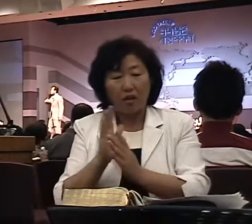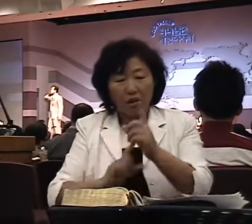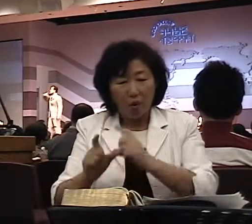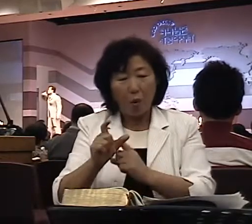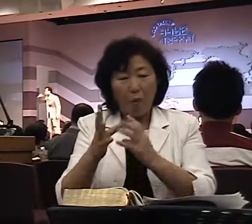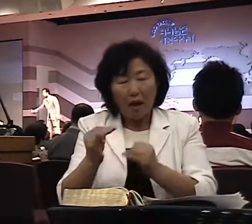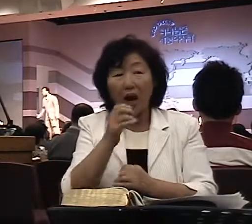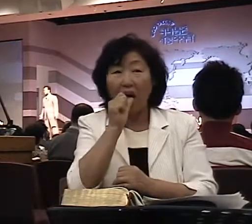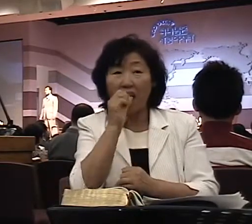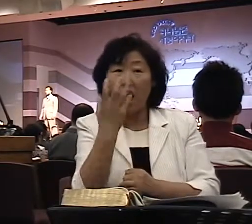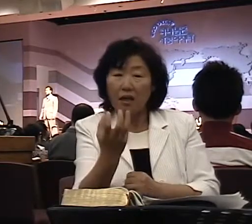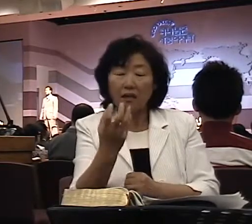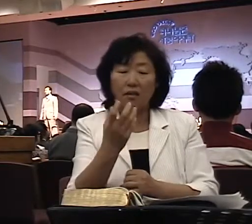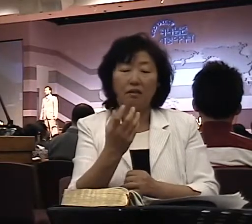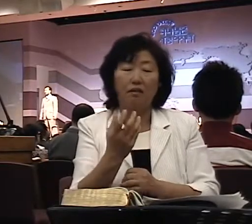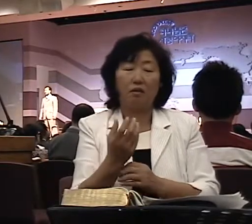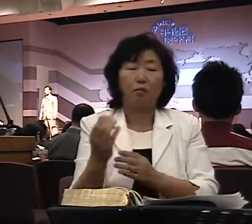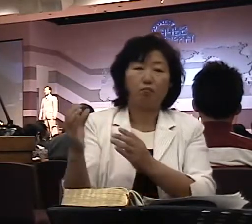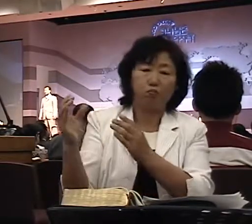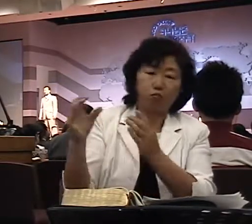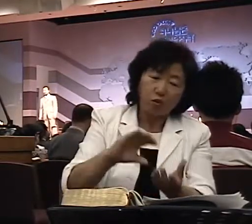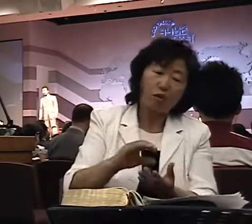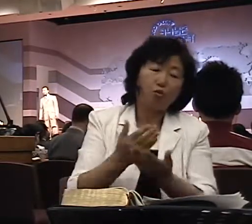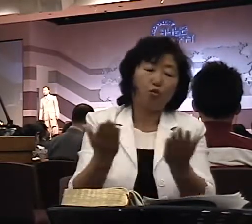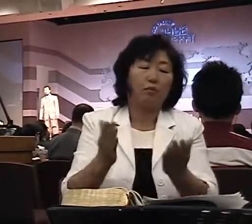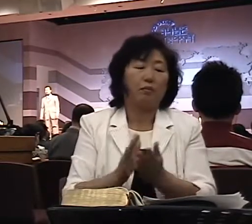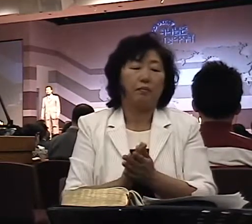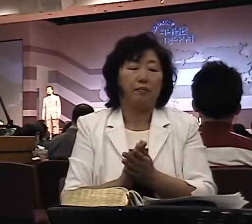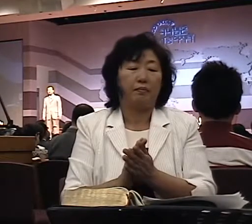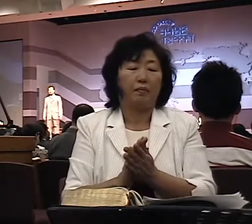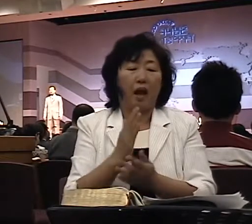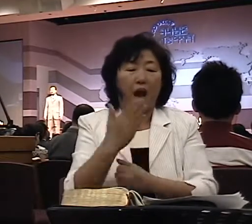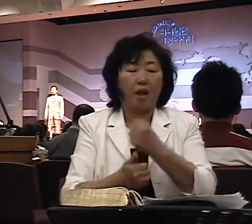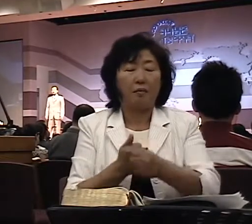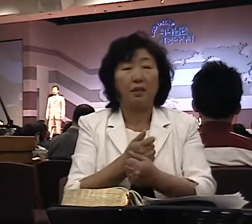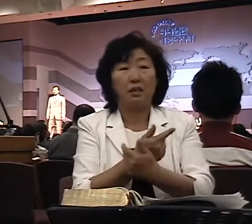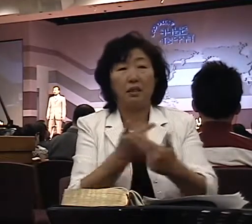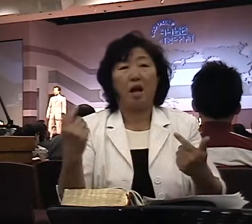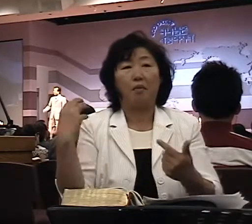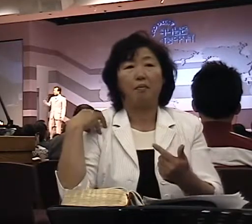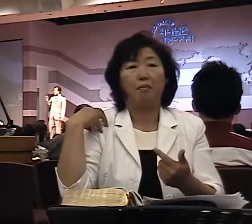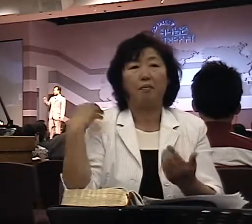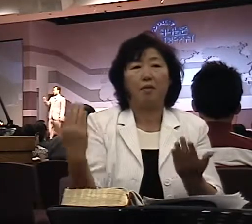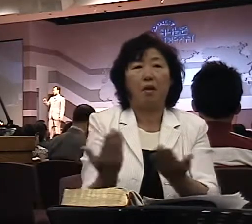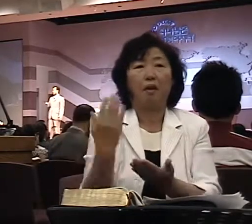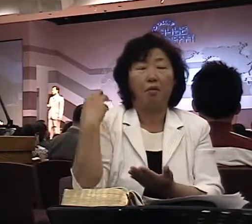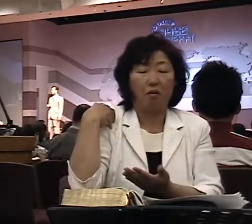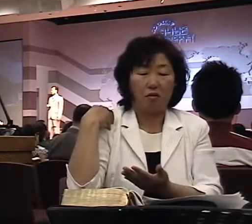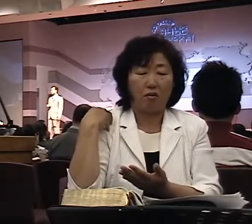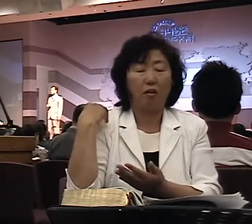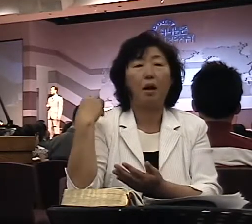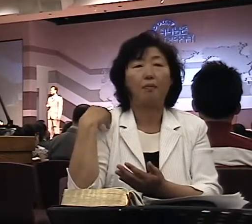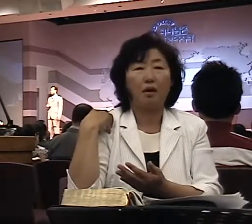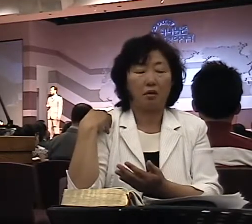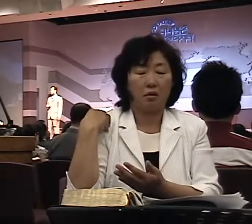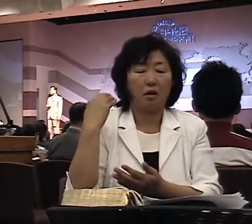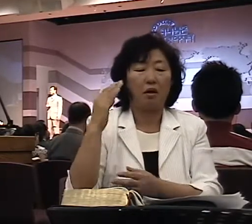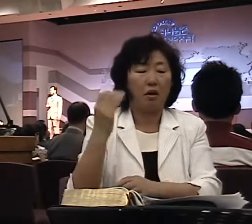더 많은 비전을 부어주심으로써 하나님의 더 큰 사명을 감당하게 하시더라.